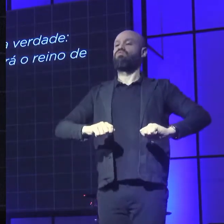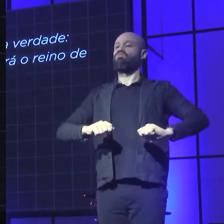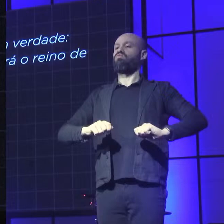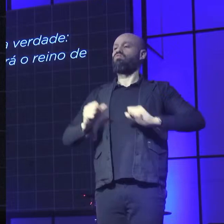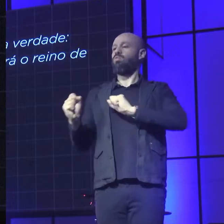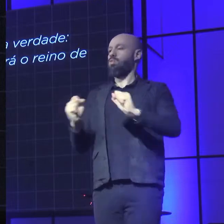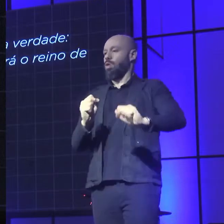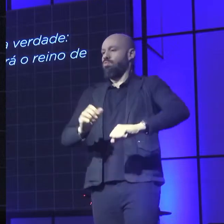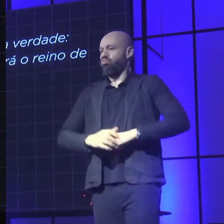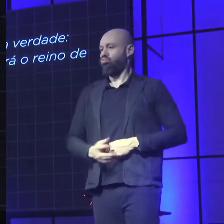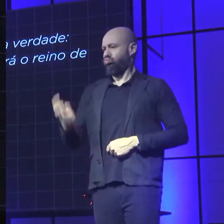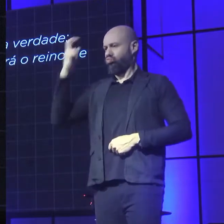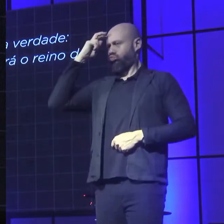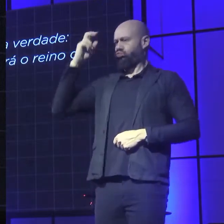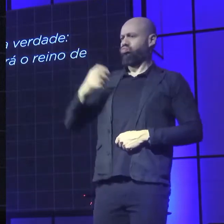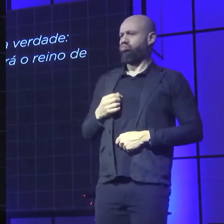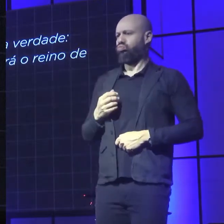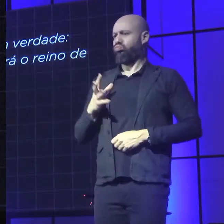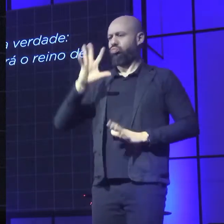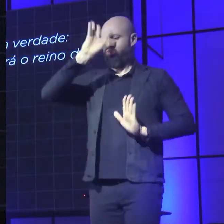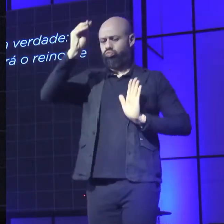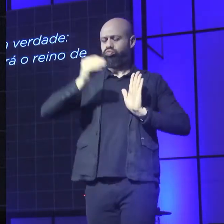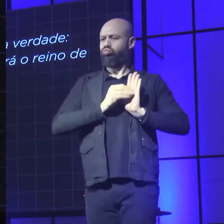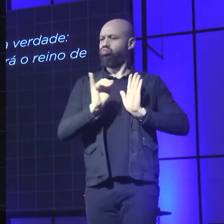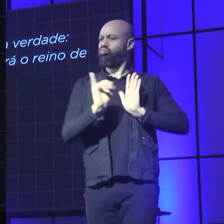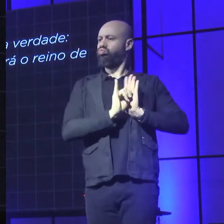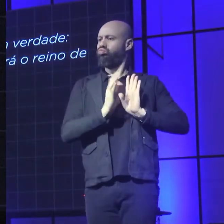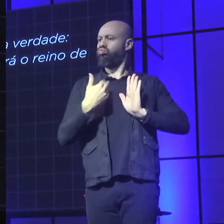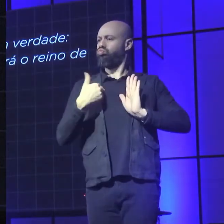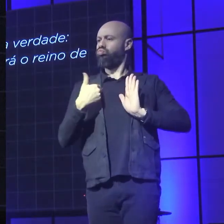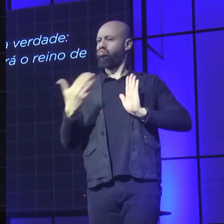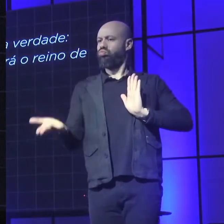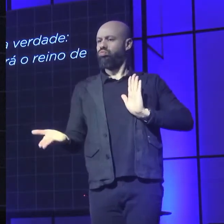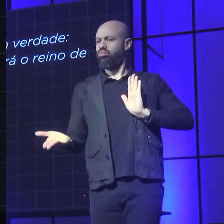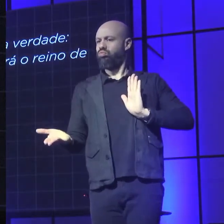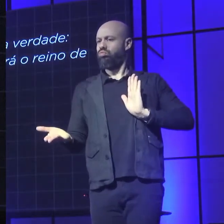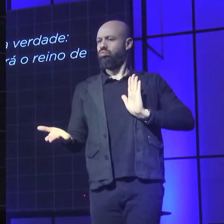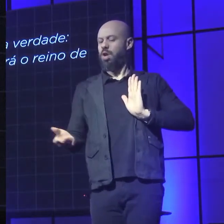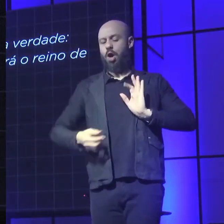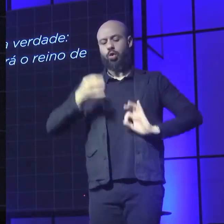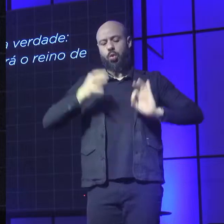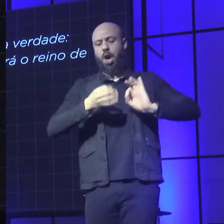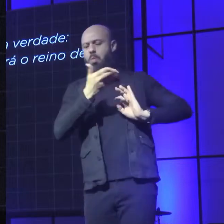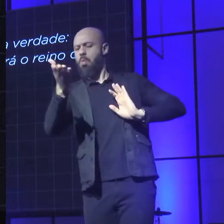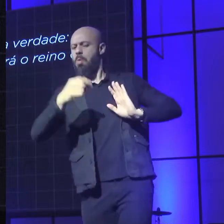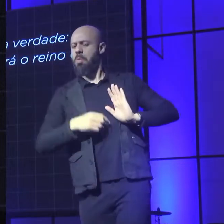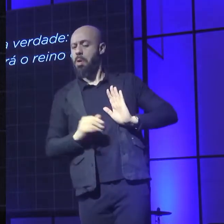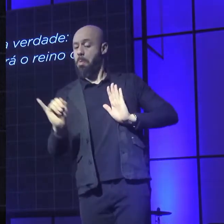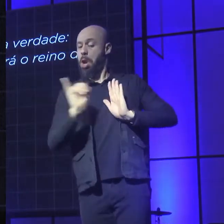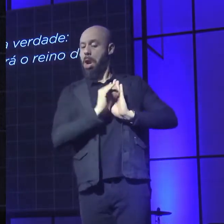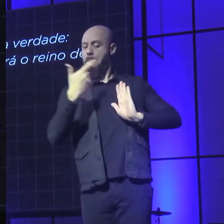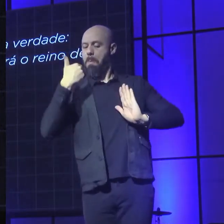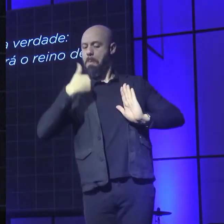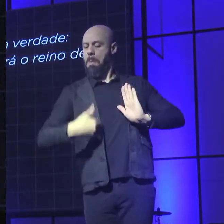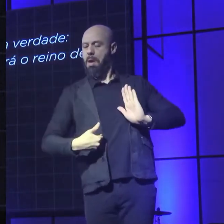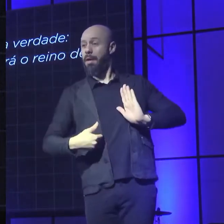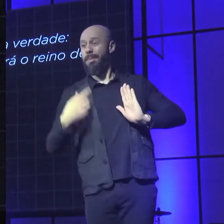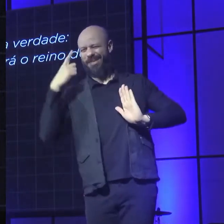no seu intelecto, na sua capacidade de julgar os outros. Ele foi lá para julgar a